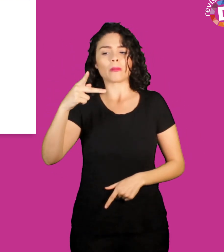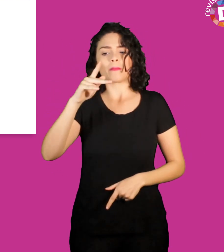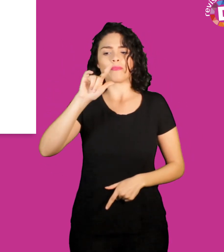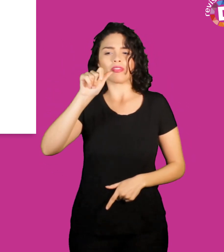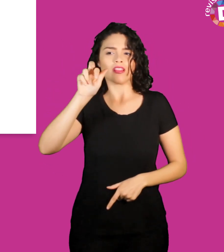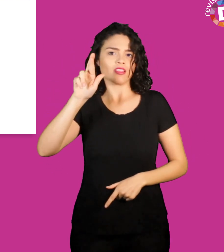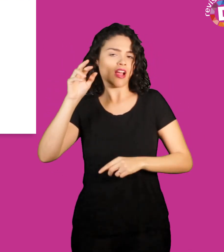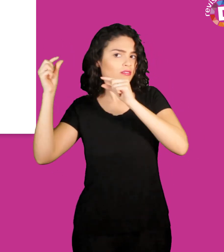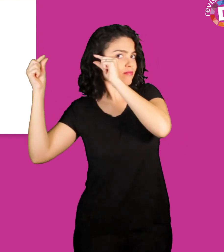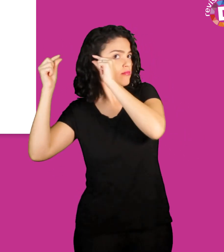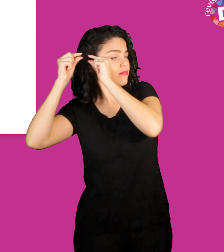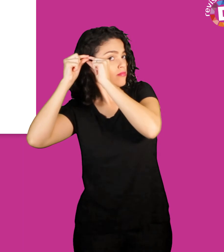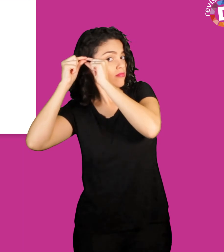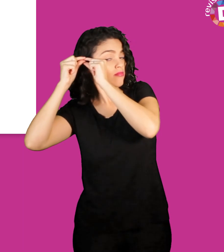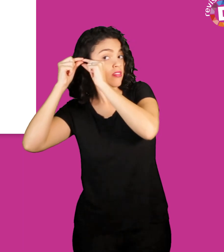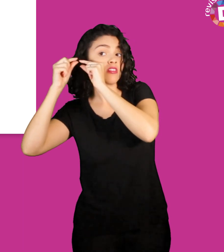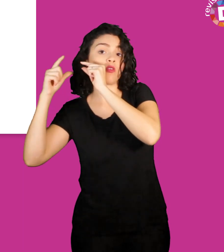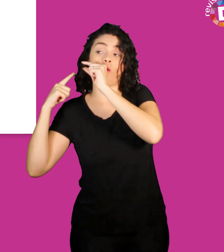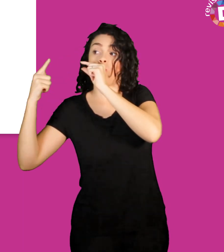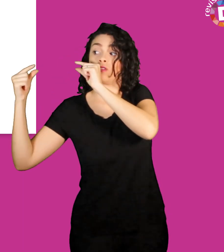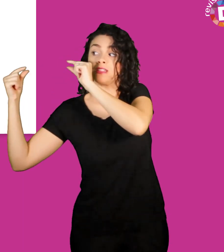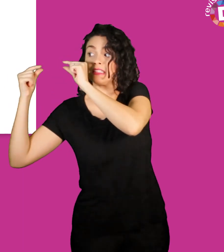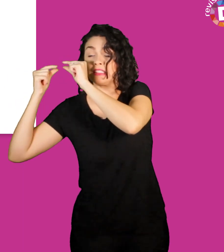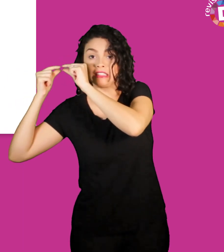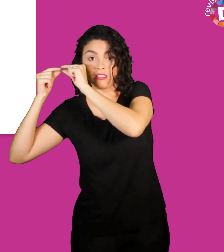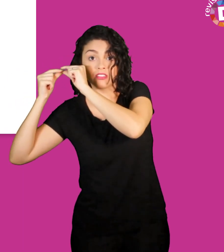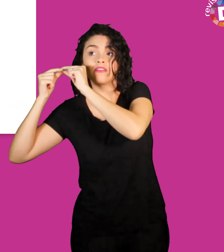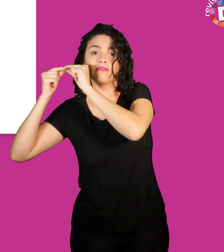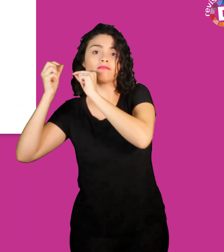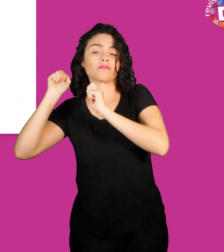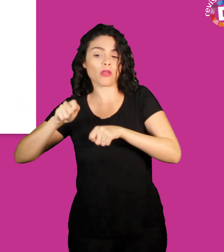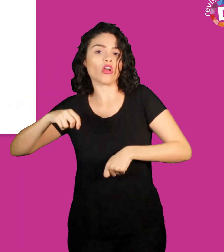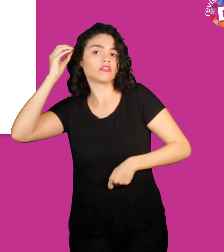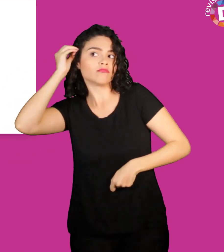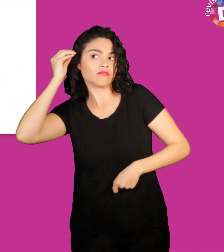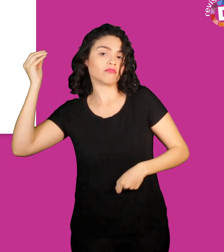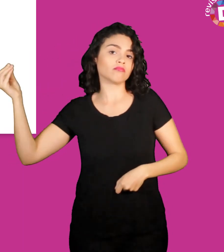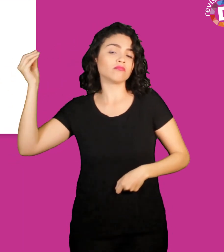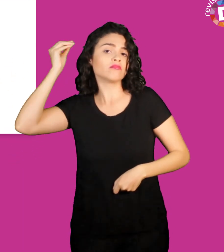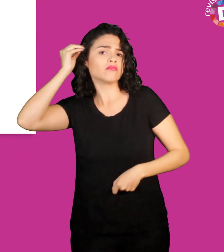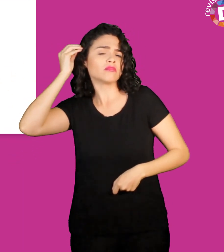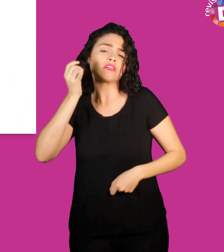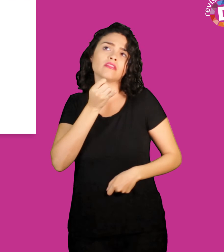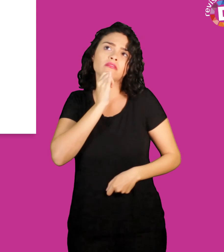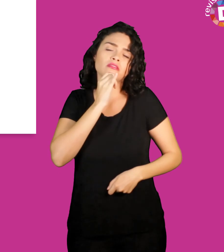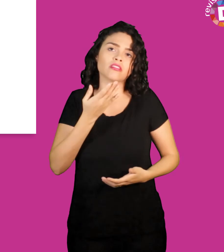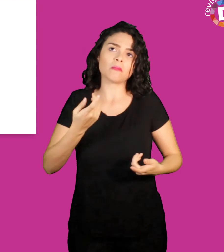ao pilar por um kaixi simples podendo ser removido sempre que houver necessidade